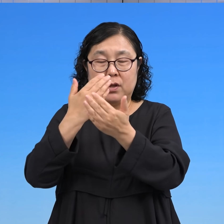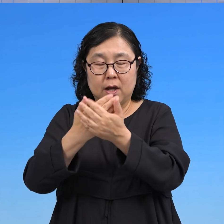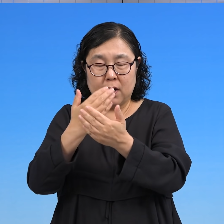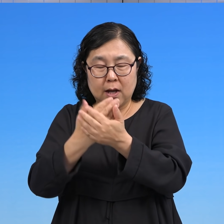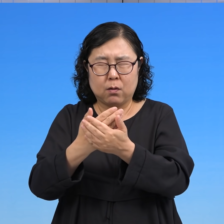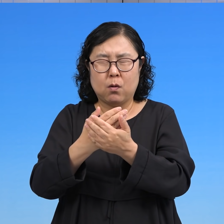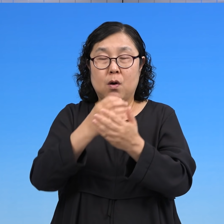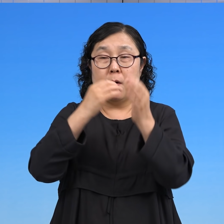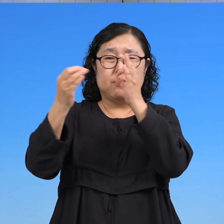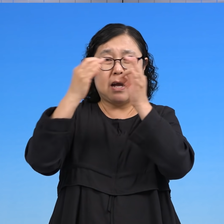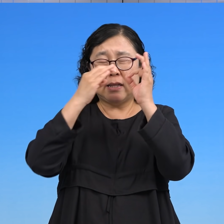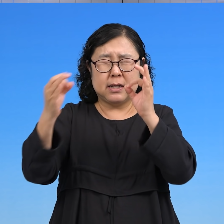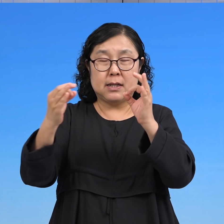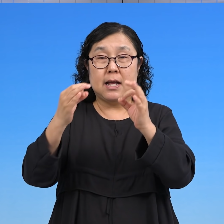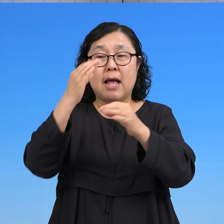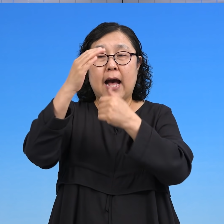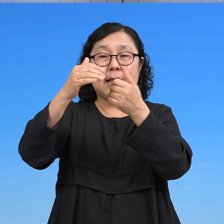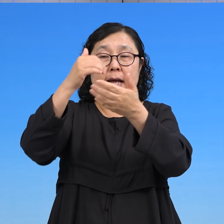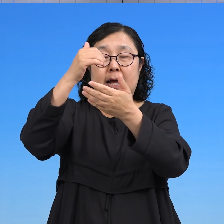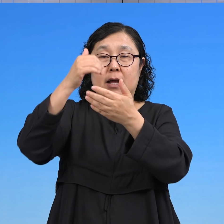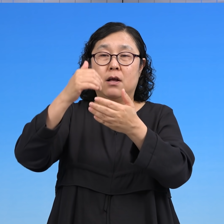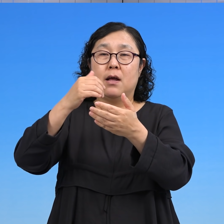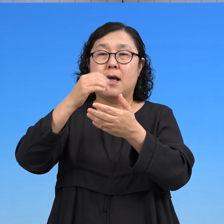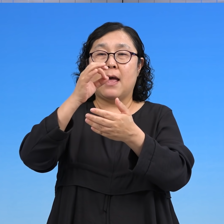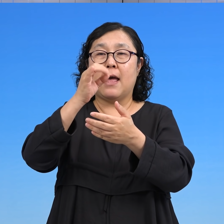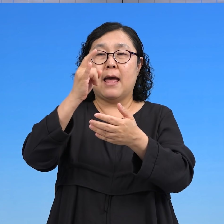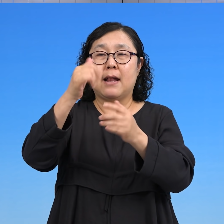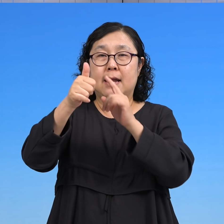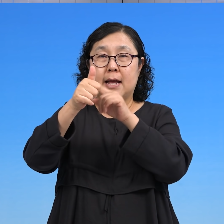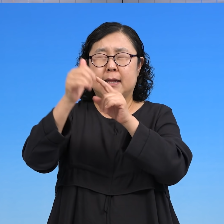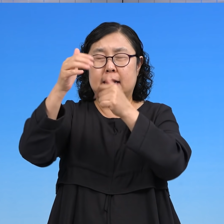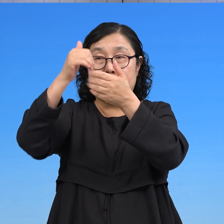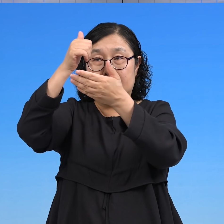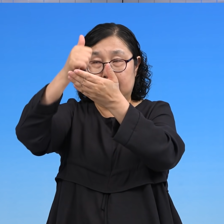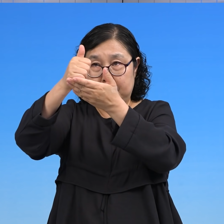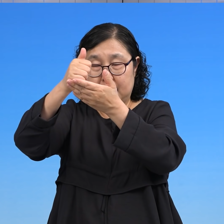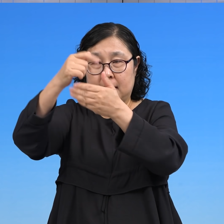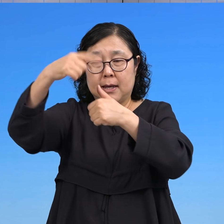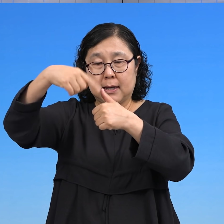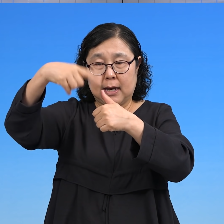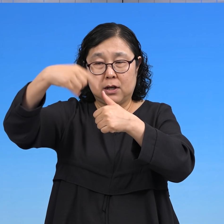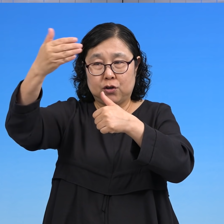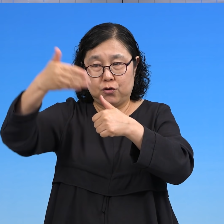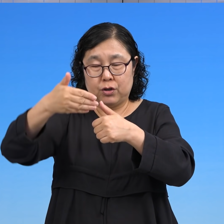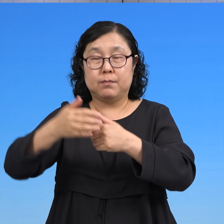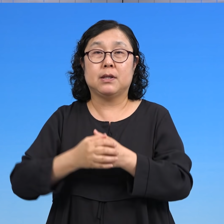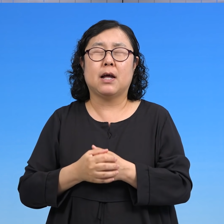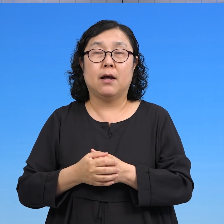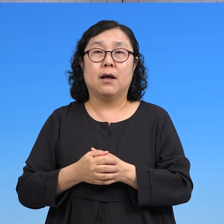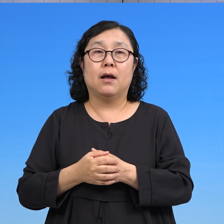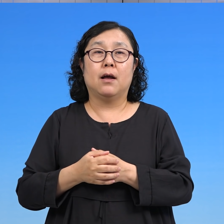절규하는 초라한 엘리야를 향하여 하나님이 어떤 배려를 주십니까? 5절부터 가만히 그 내용을 보세요.